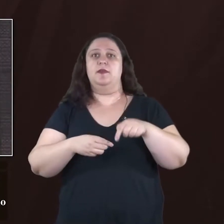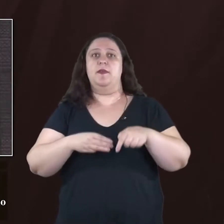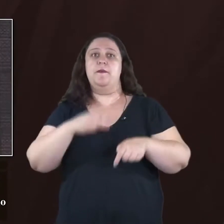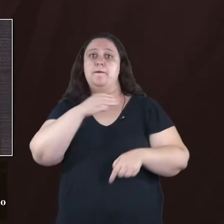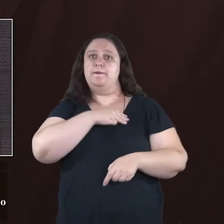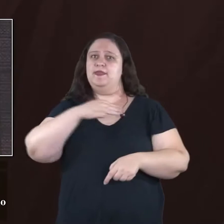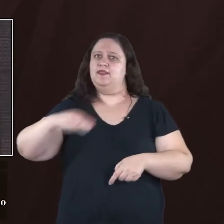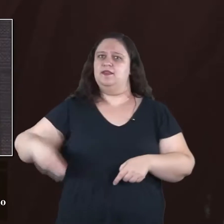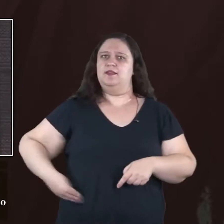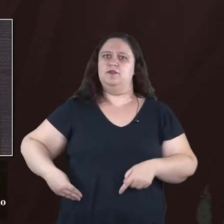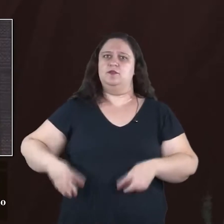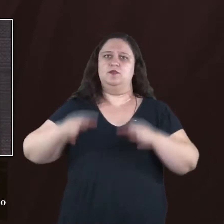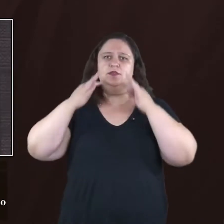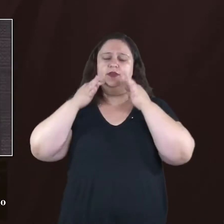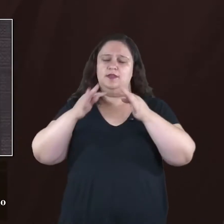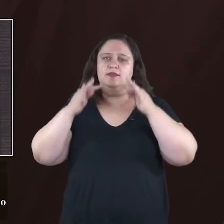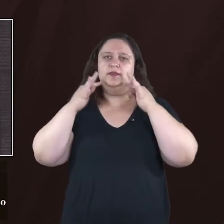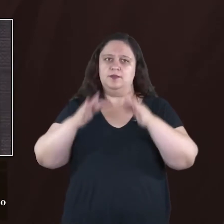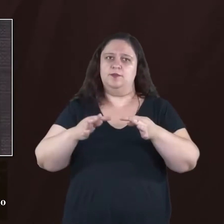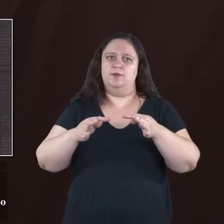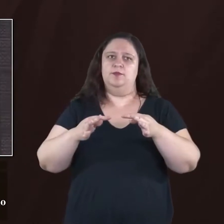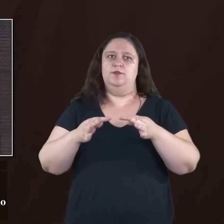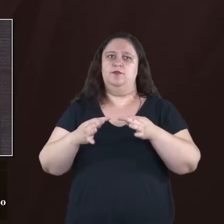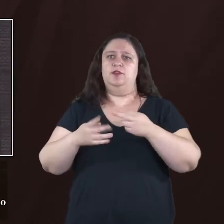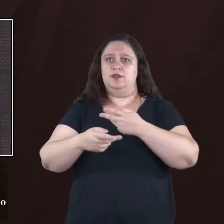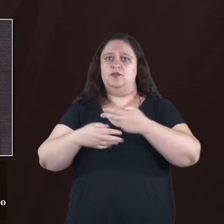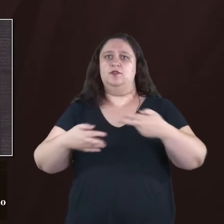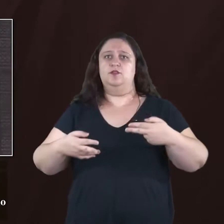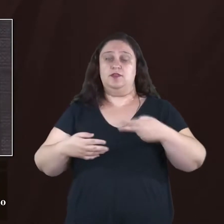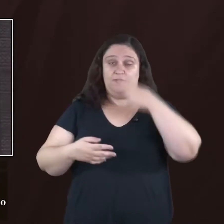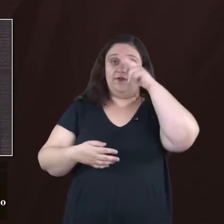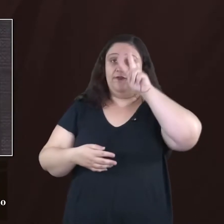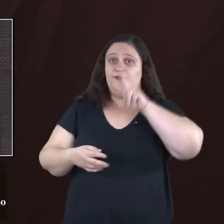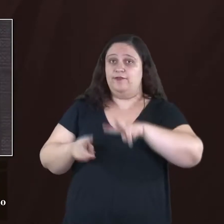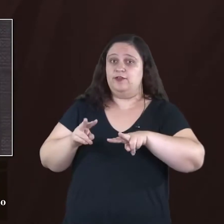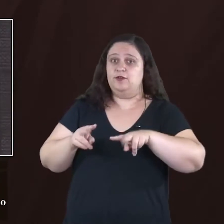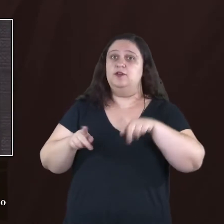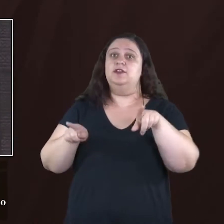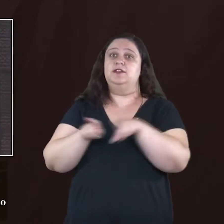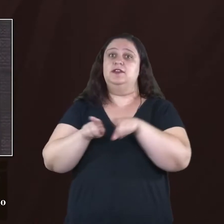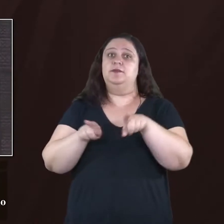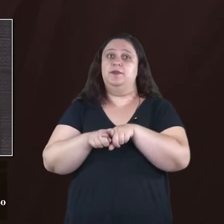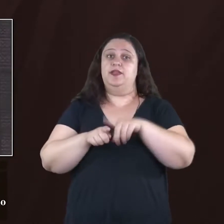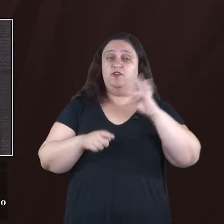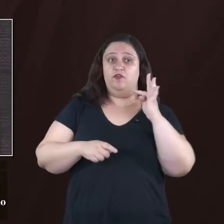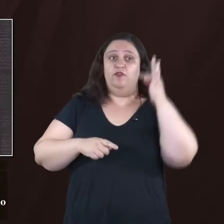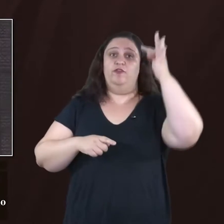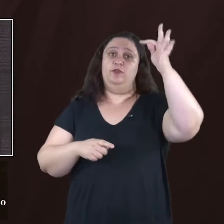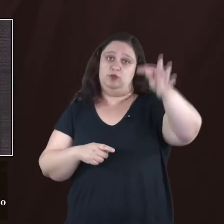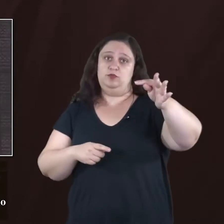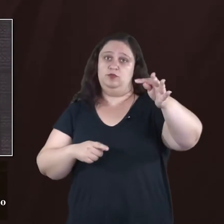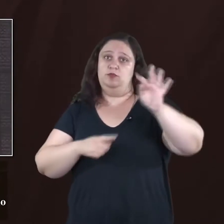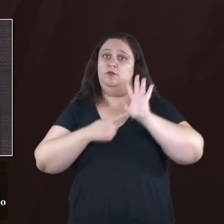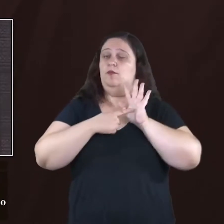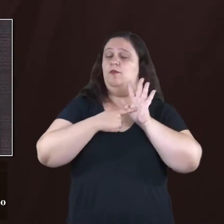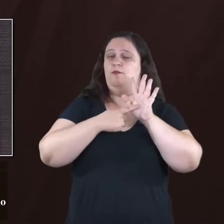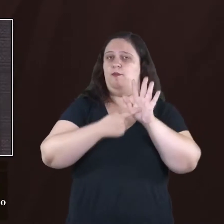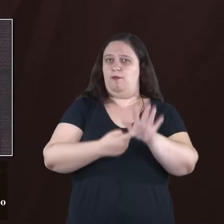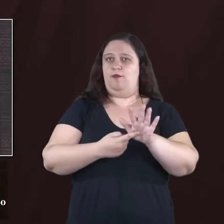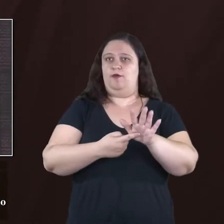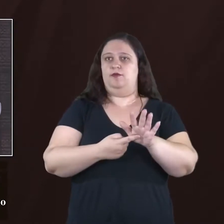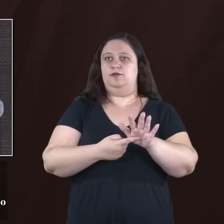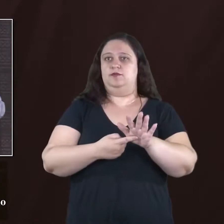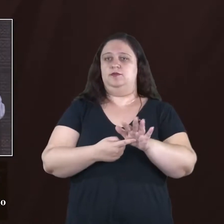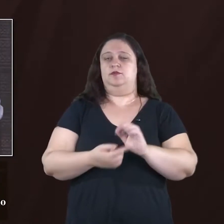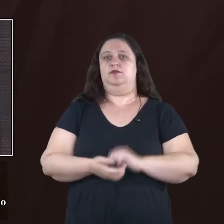testemunha, tanto das coisas em que me viste, como daquelas pelas quais te aparecerei ainda.